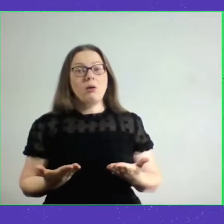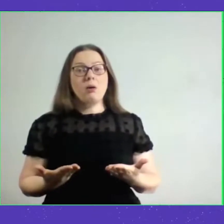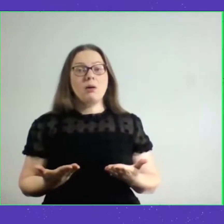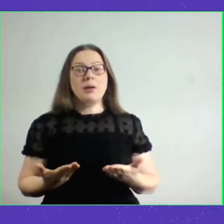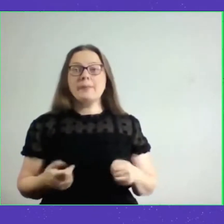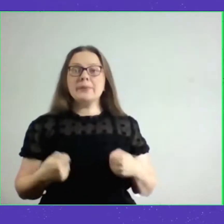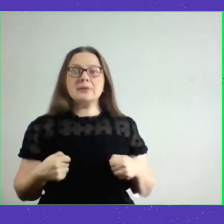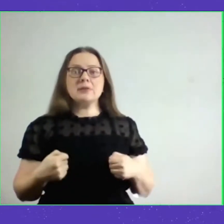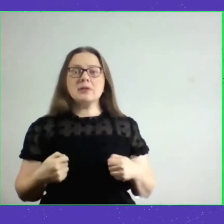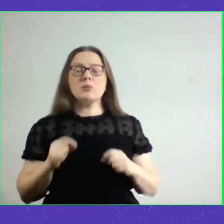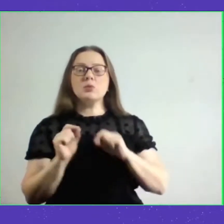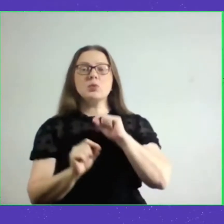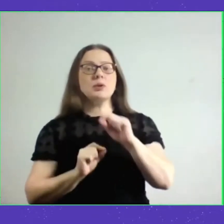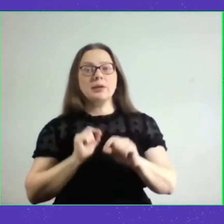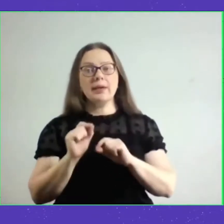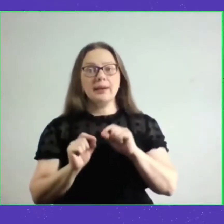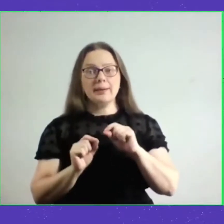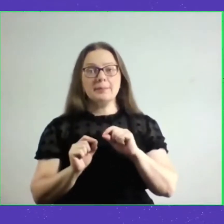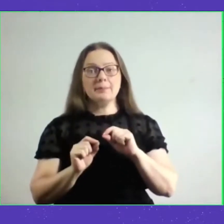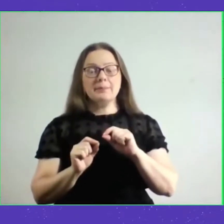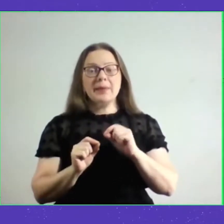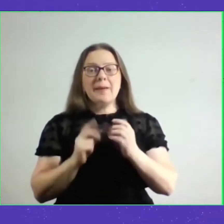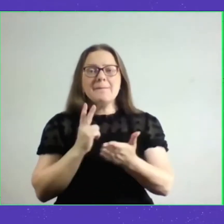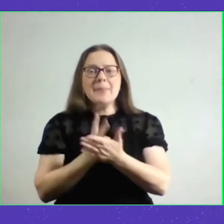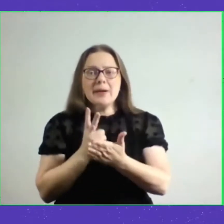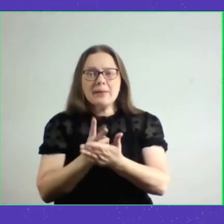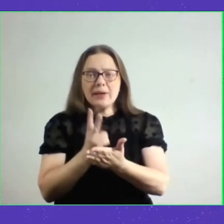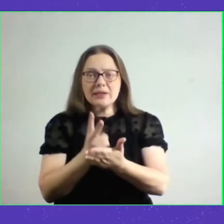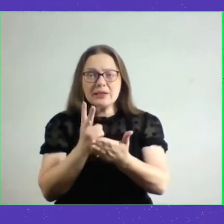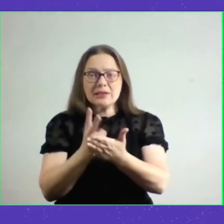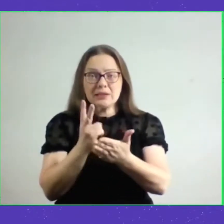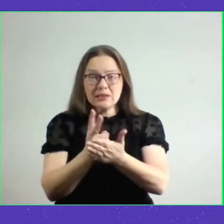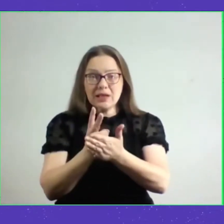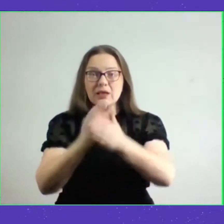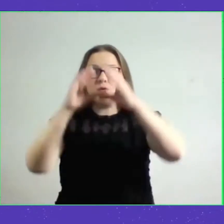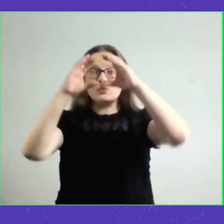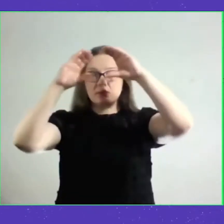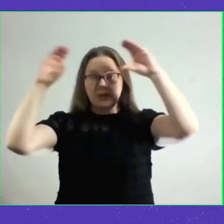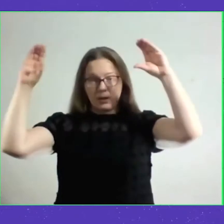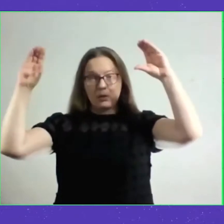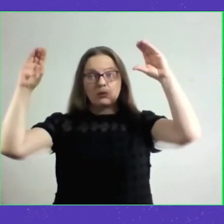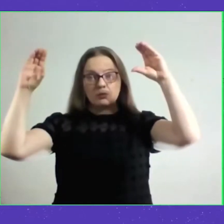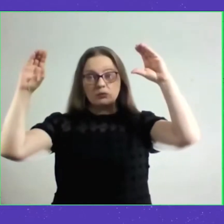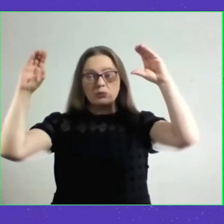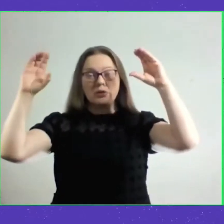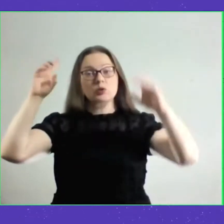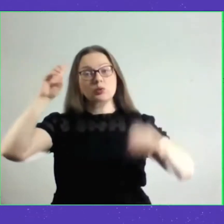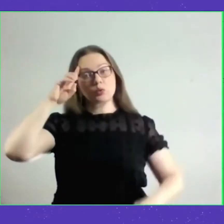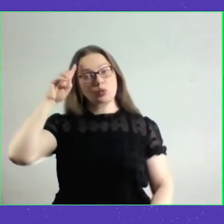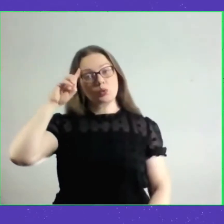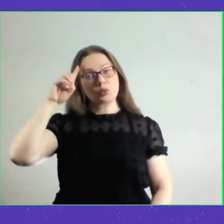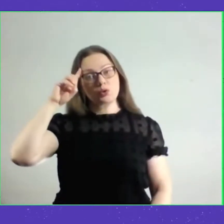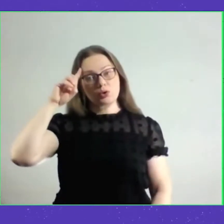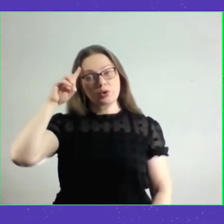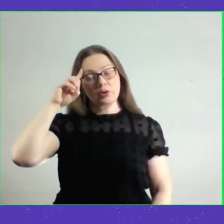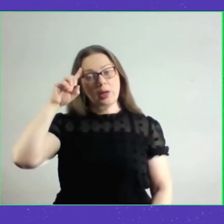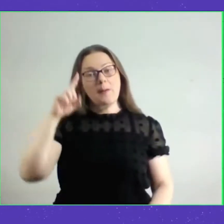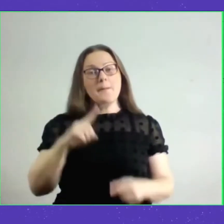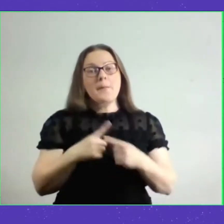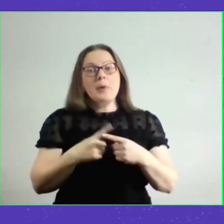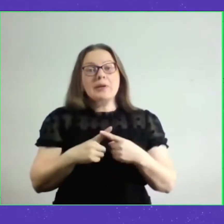posição. Nosso desafio diário é esse. Nós ainda somos muito envolvidos com as coisas da